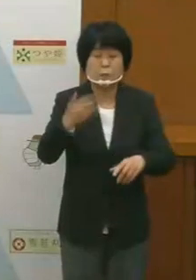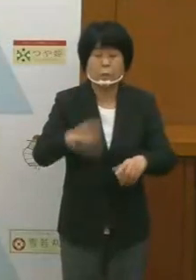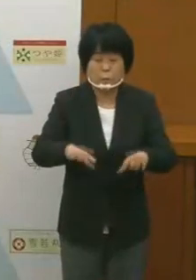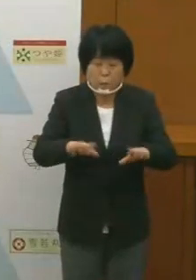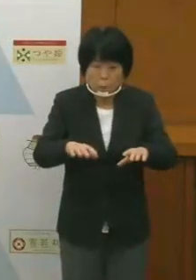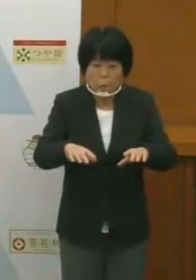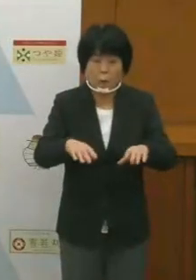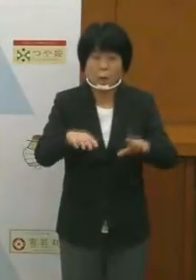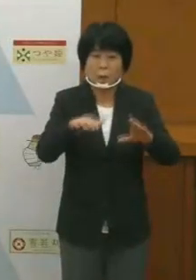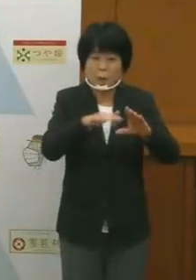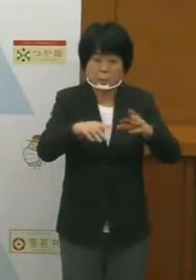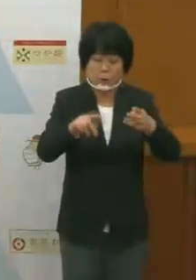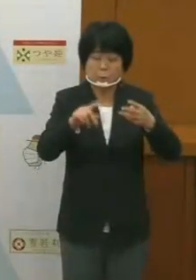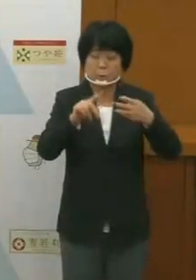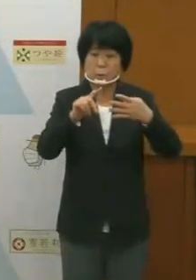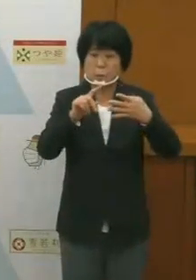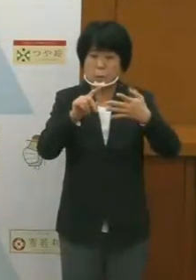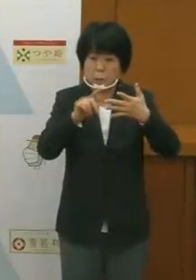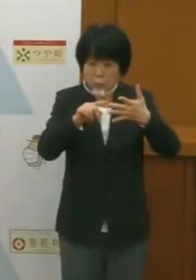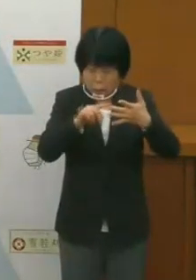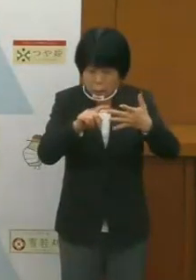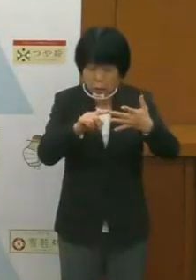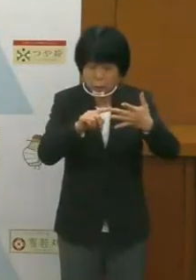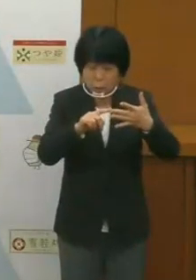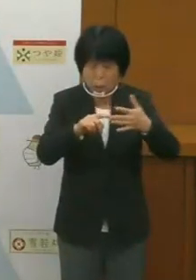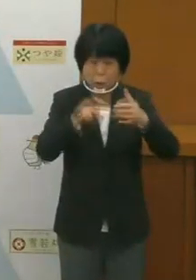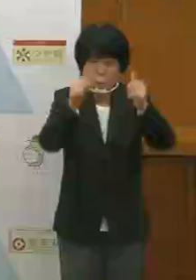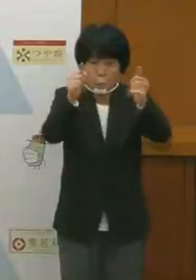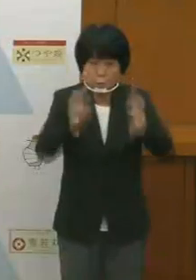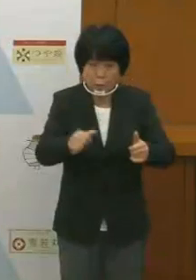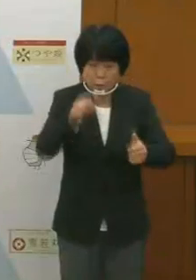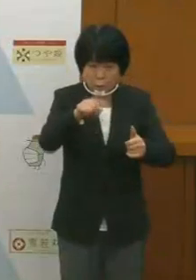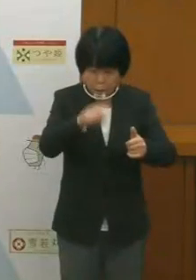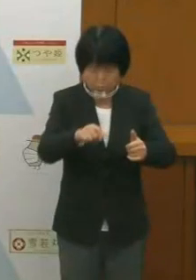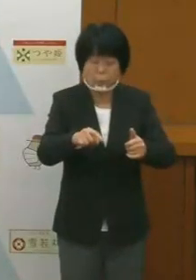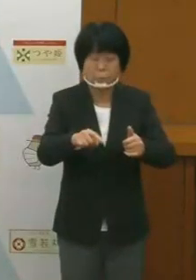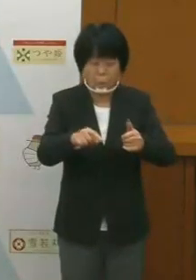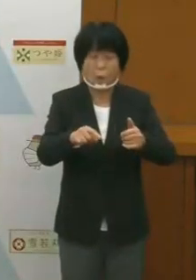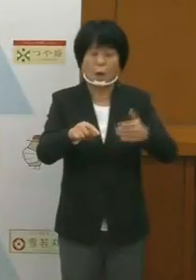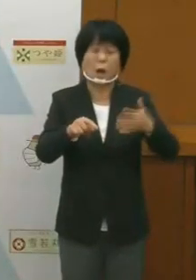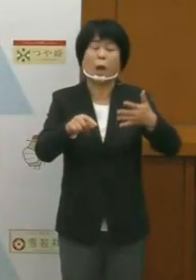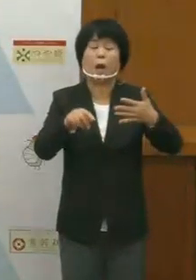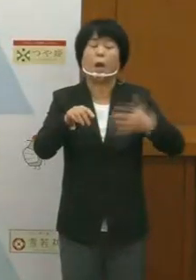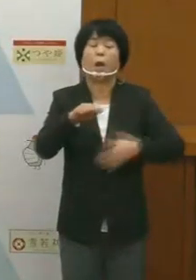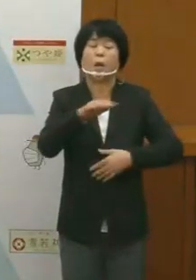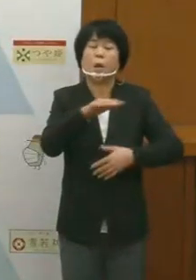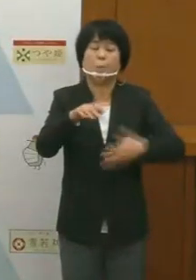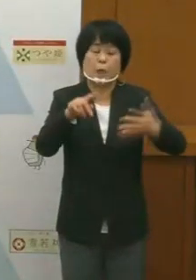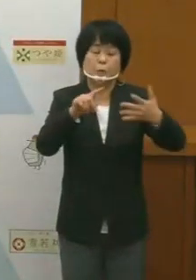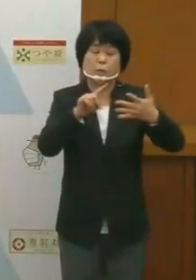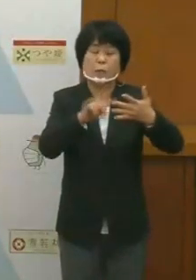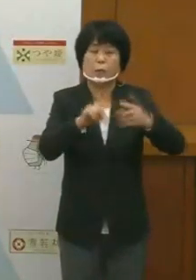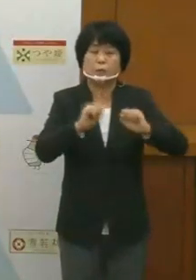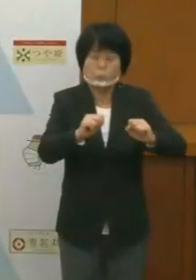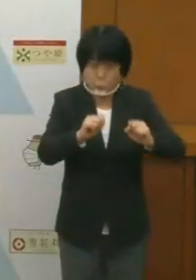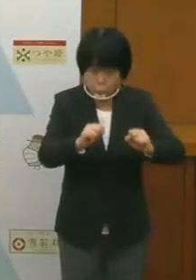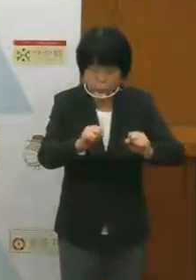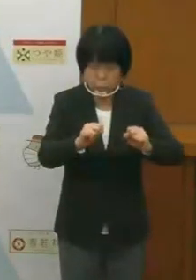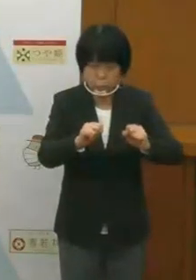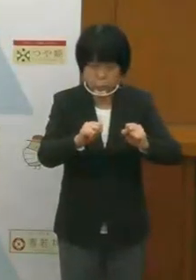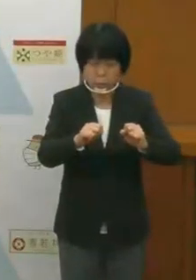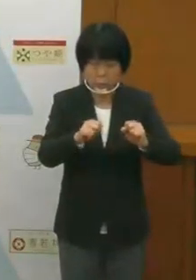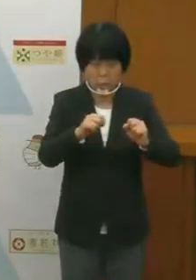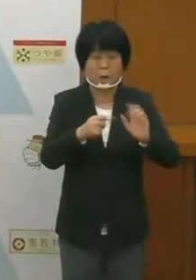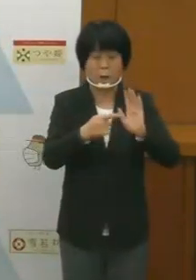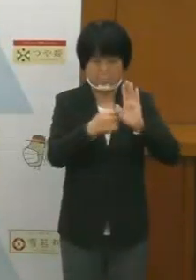って、ホームページ上でももうすぐレベル3にしますよと。 そうですね、はい、そういうことになります。はい、 で